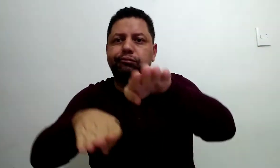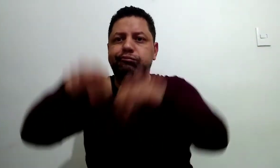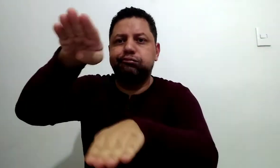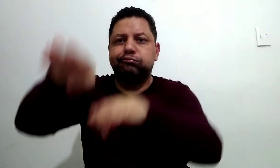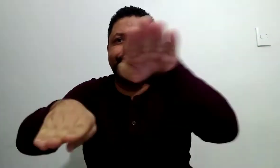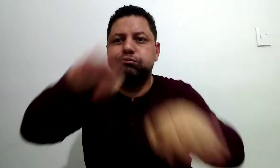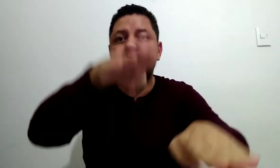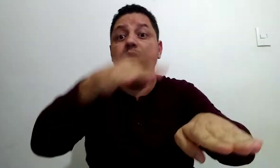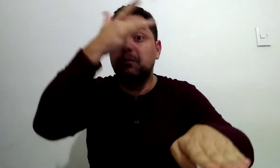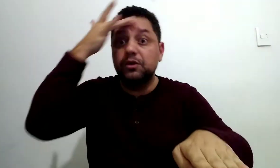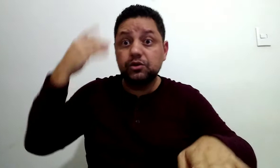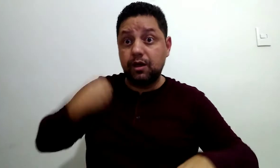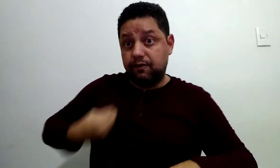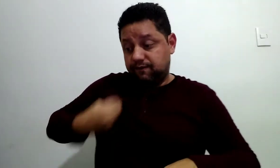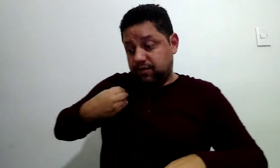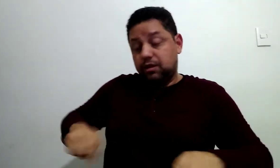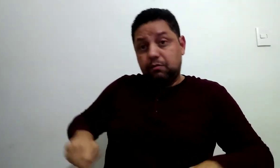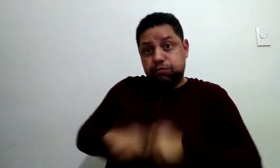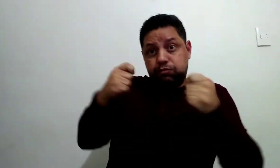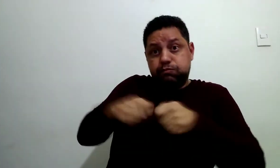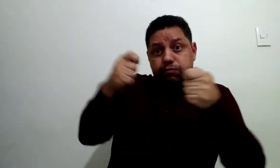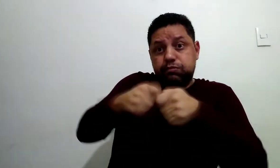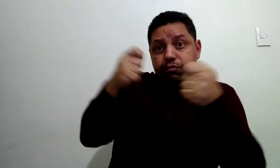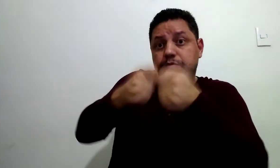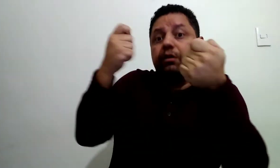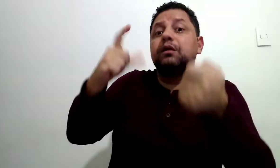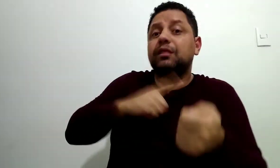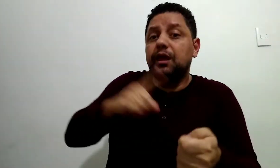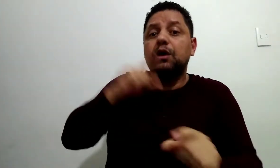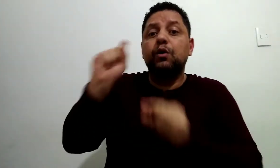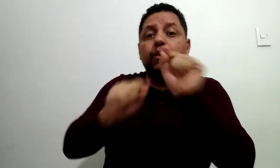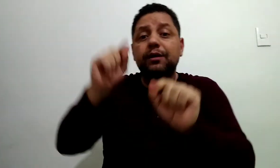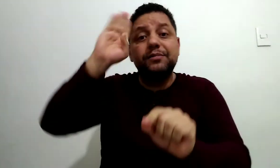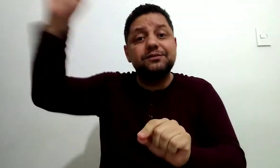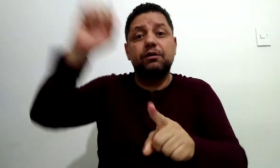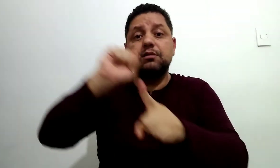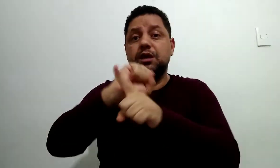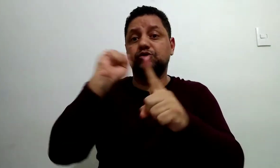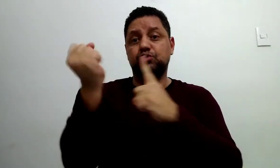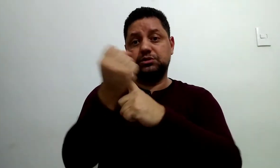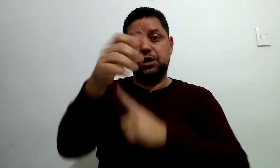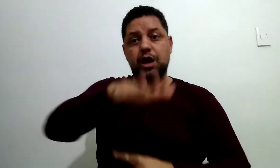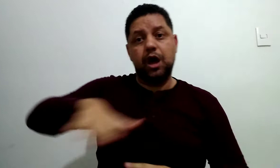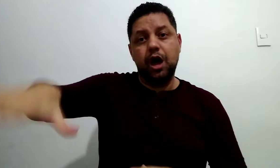de suas vidas, seguem os critérios de classes e seus